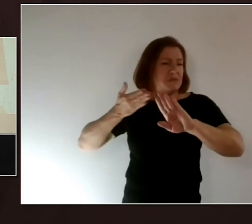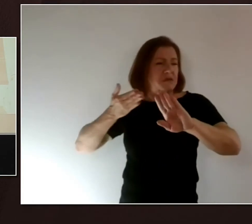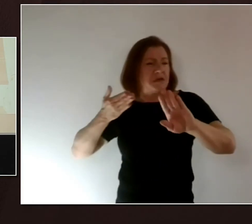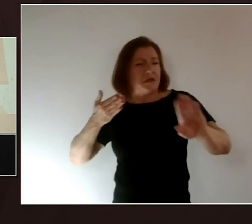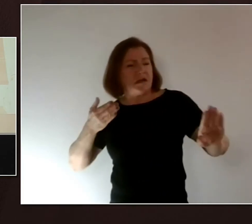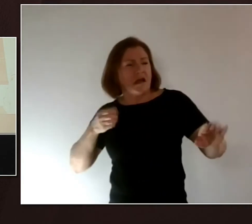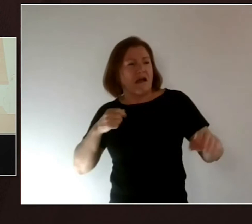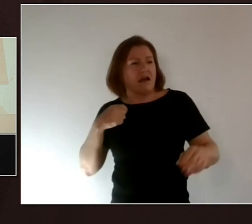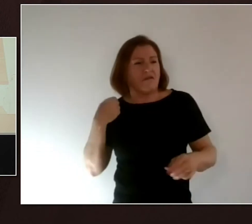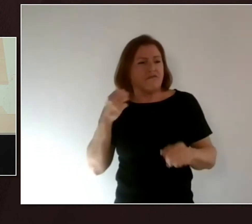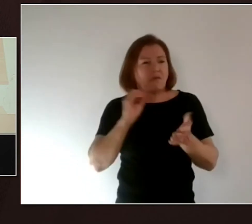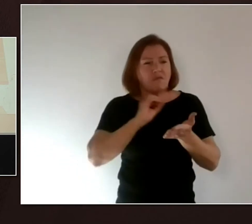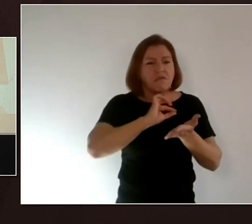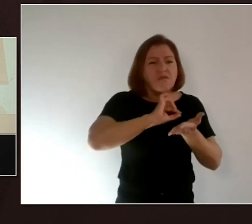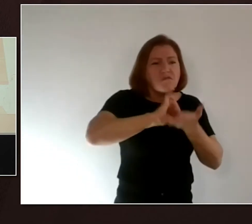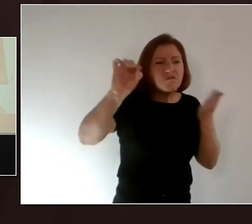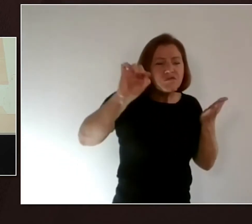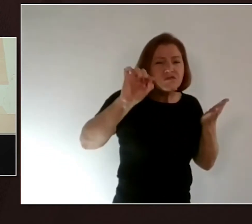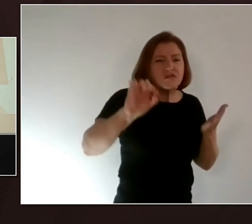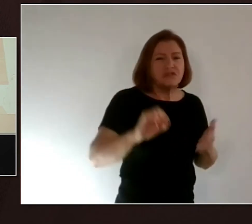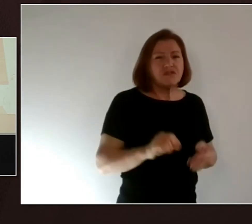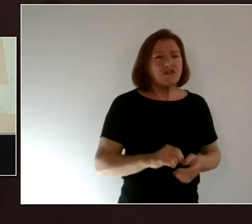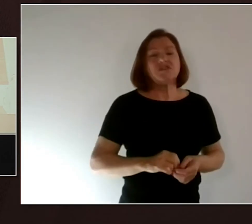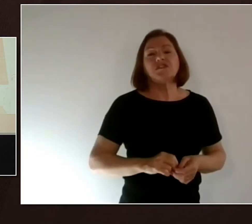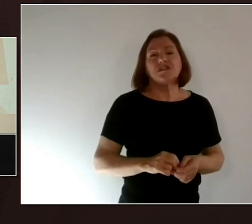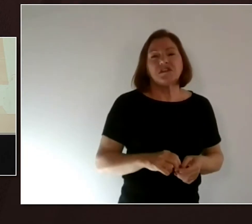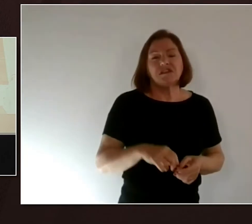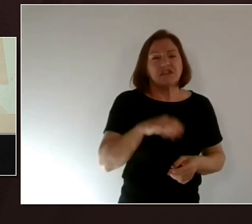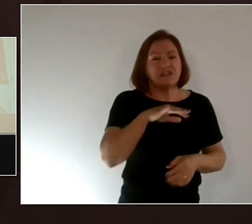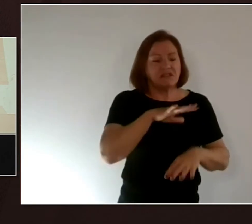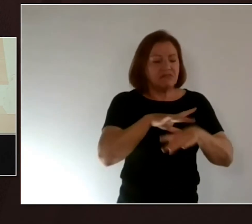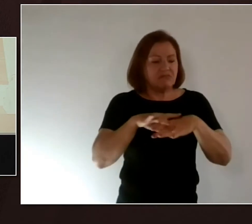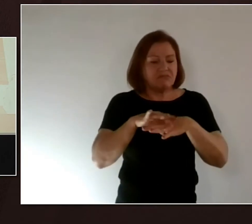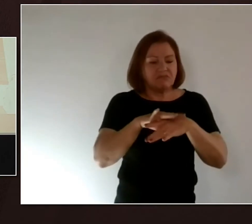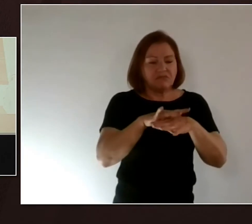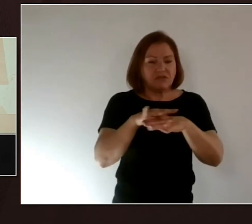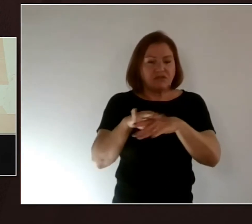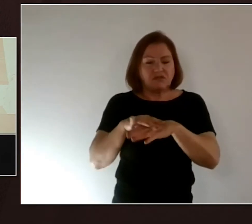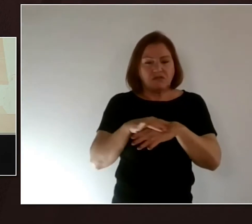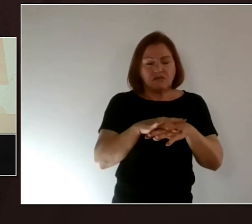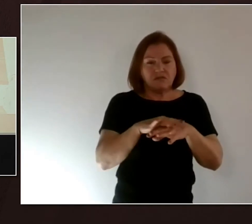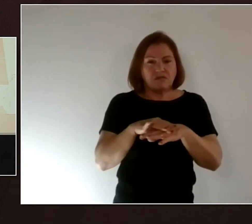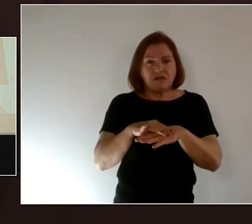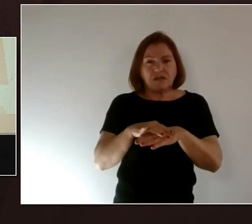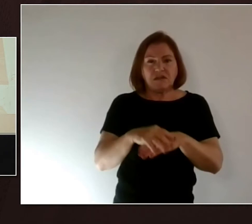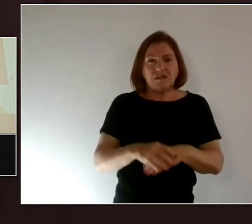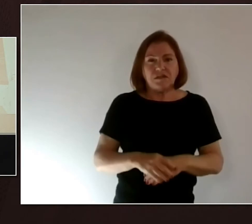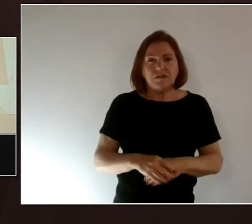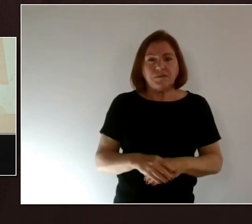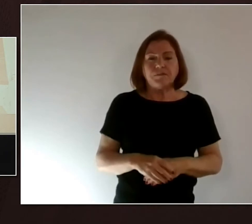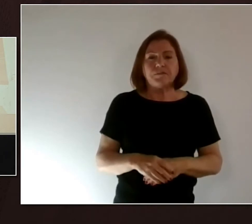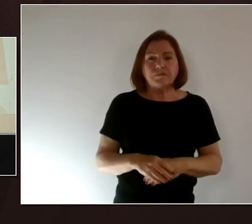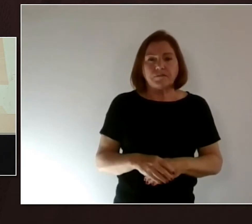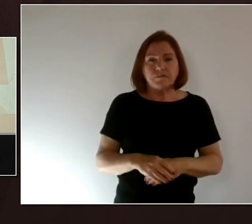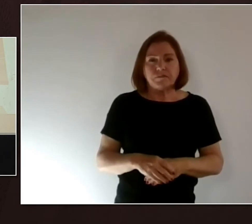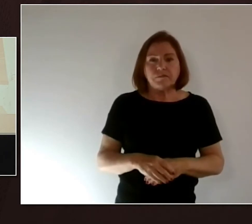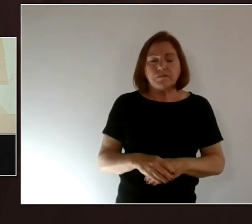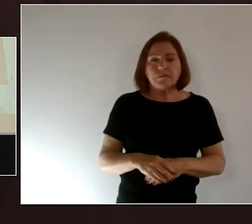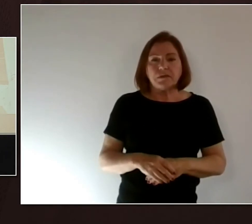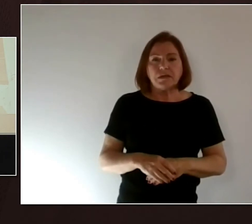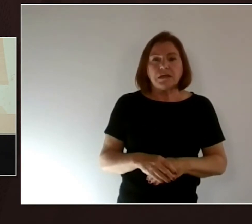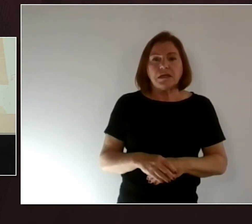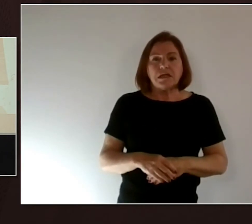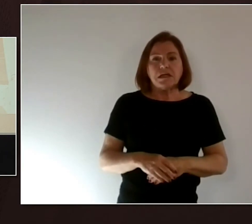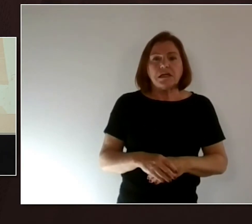Aí então ele publicou um édito reconhecendo os princípios da tolerância e suspendeu todas as medidas